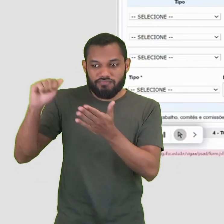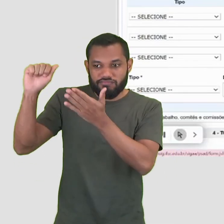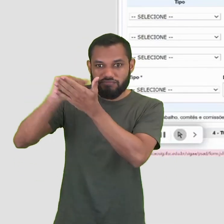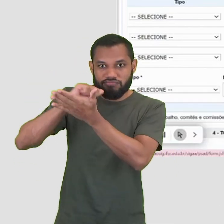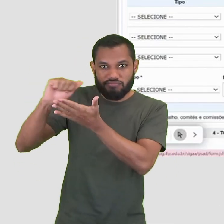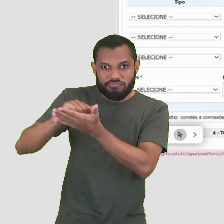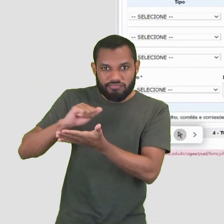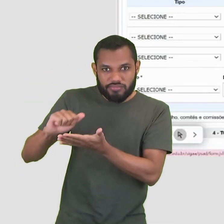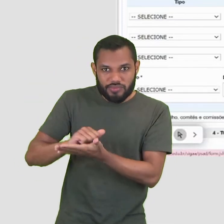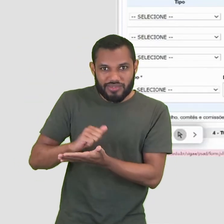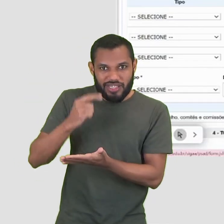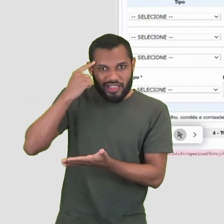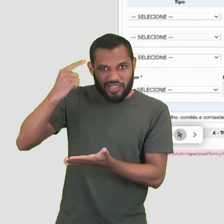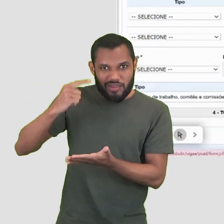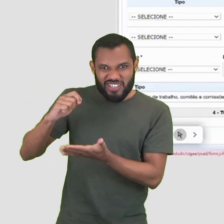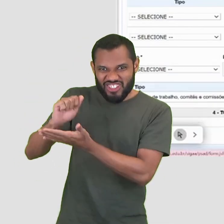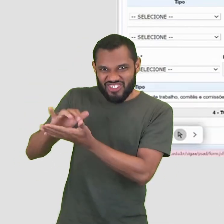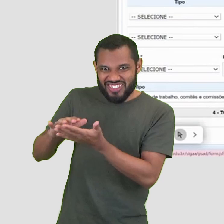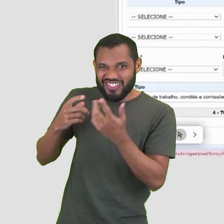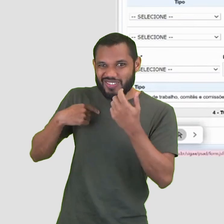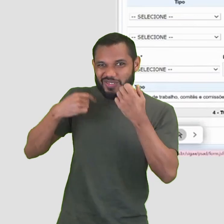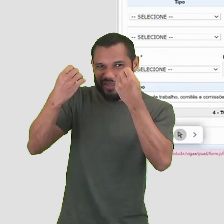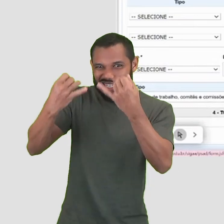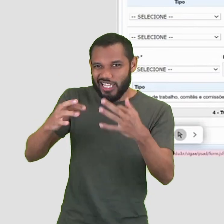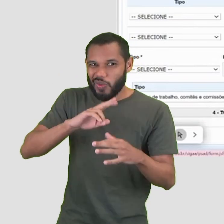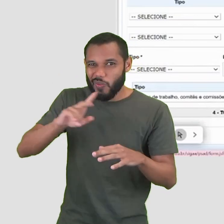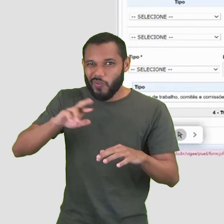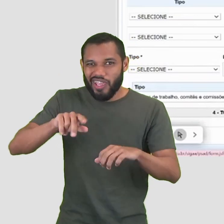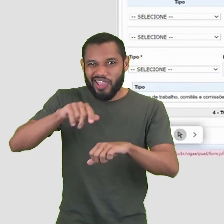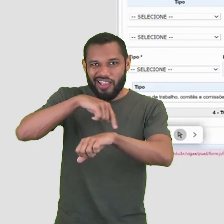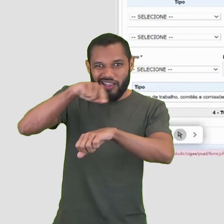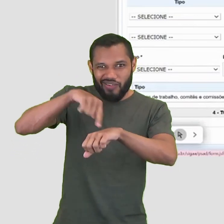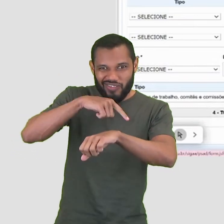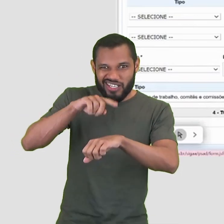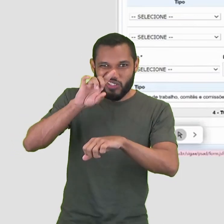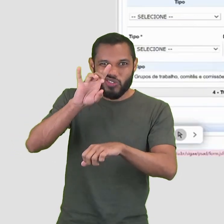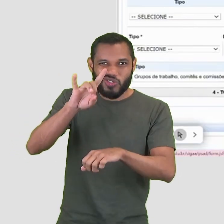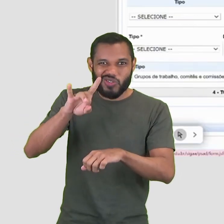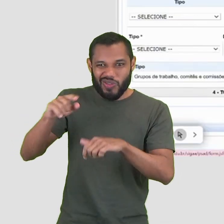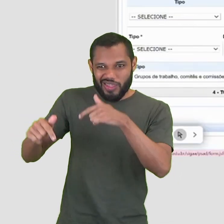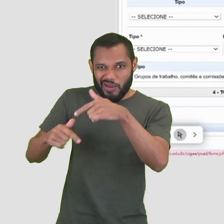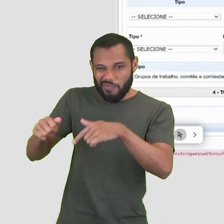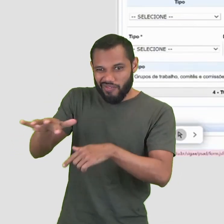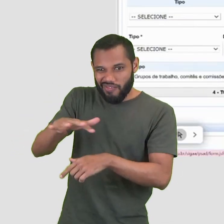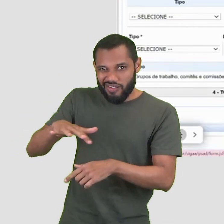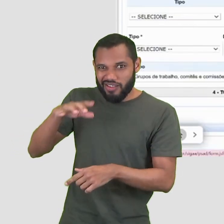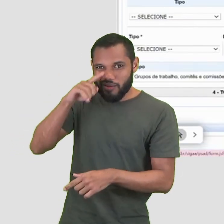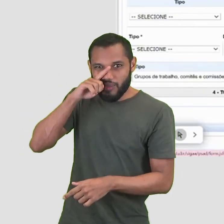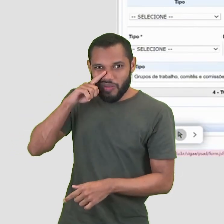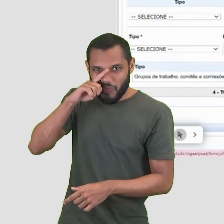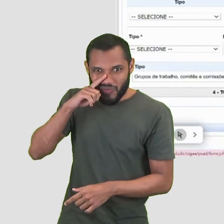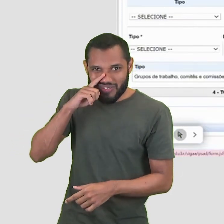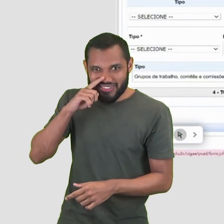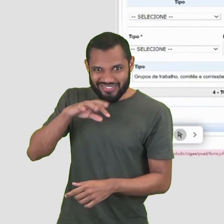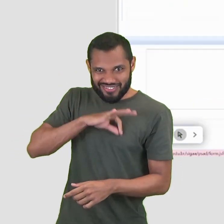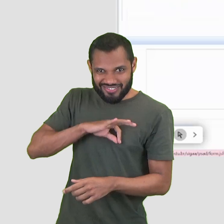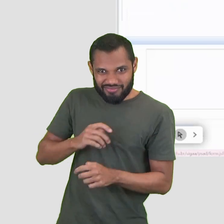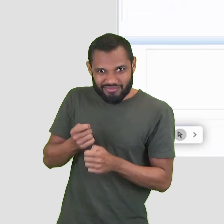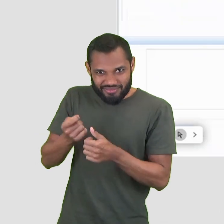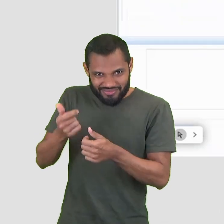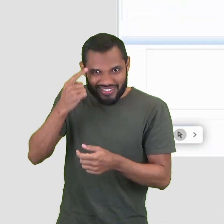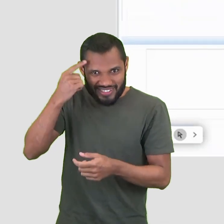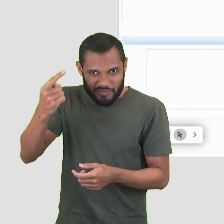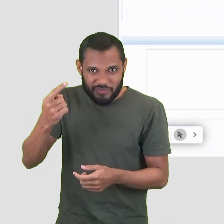atividades, lembram que eu falei que é de insalubridade, então não computa carga horária. A gente remove.